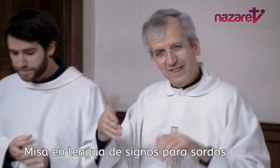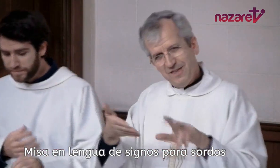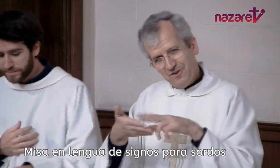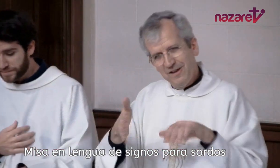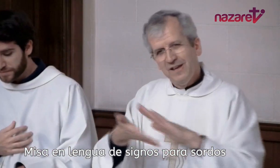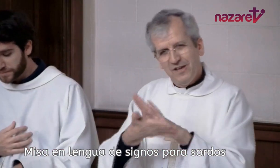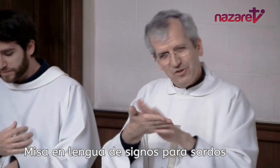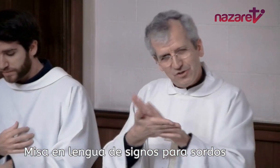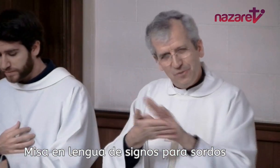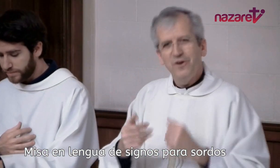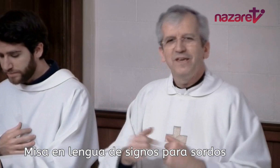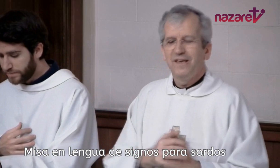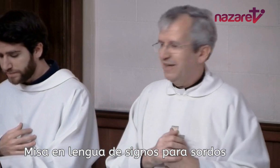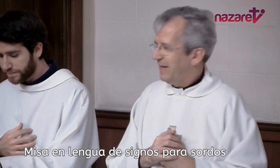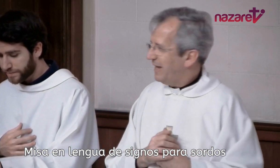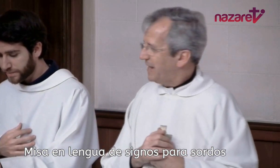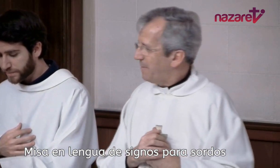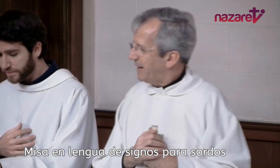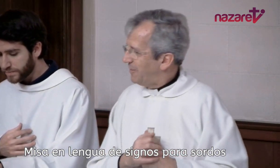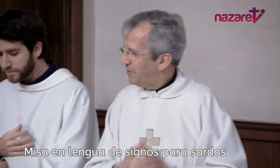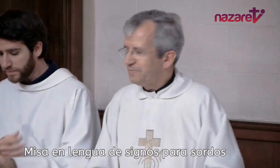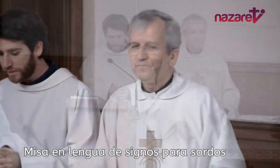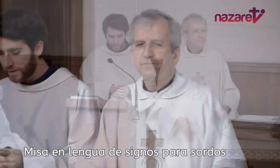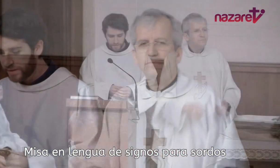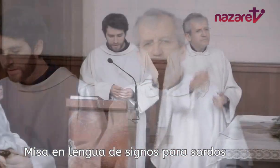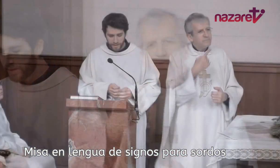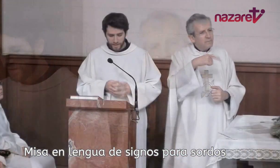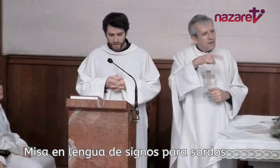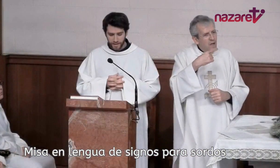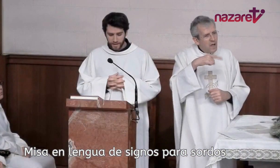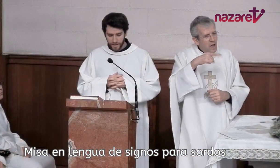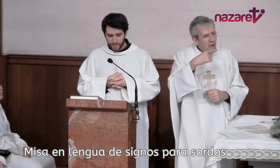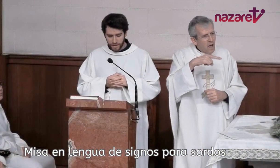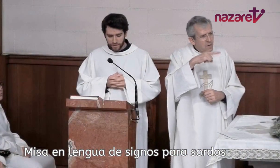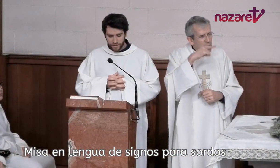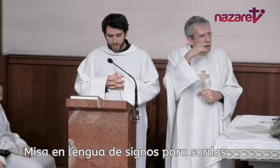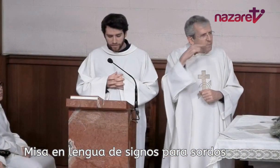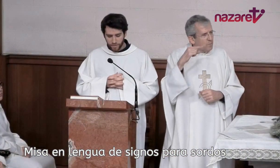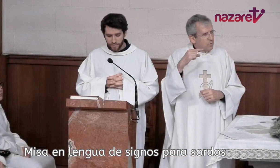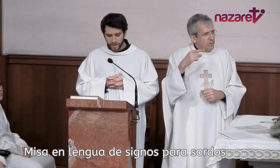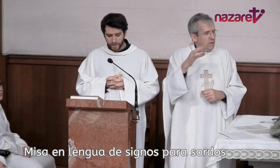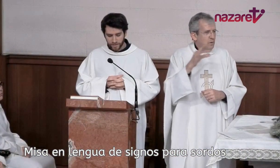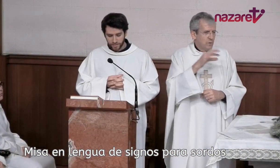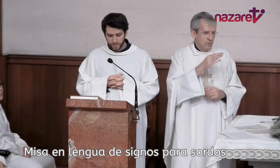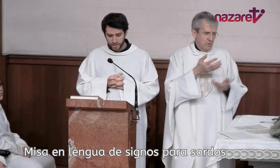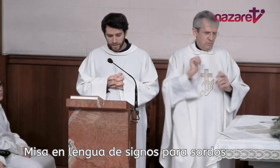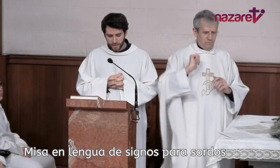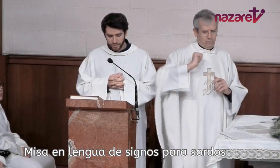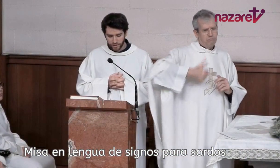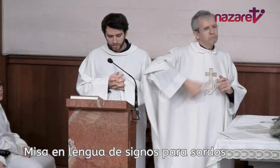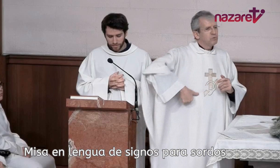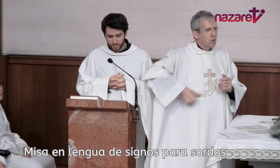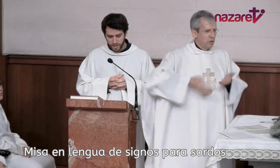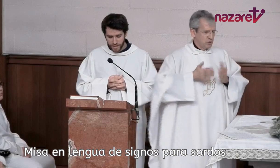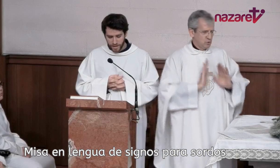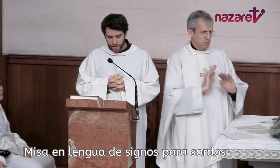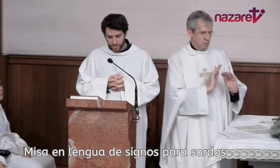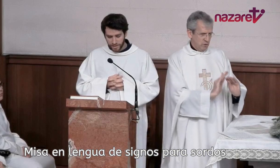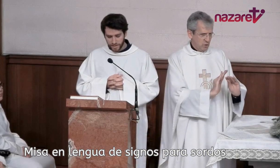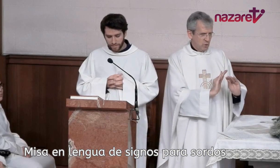atención y os lo voy interpretando. Había una vez un hombre rico y su hijo, a los que les